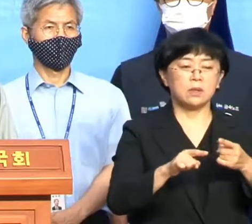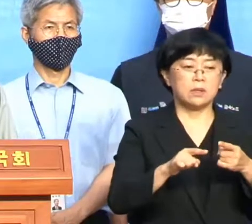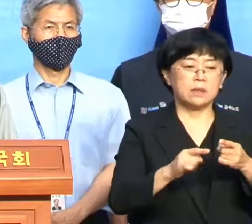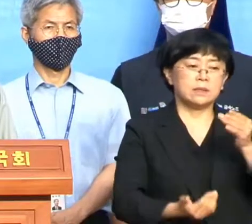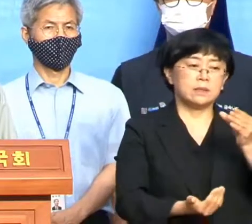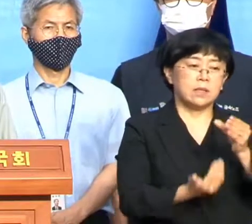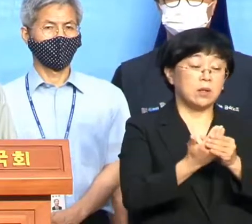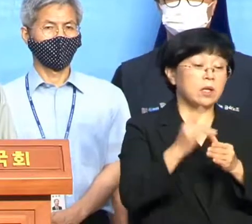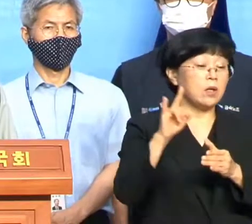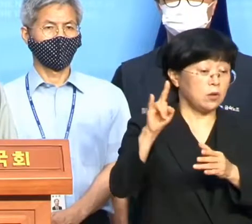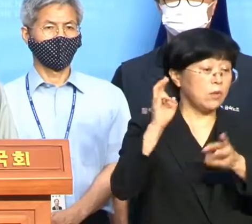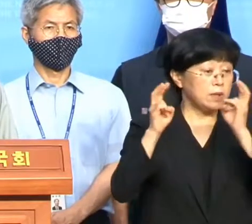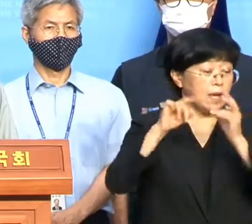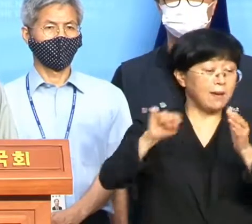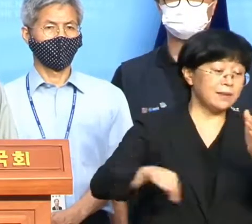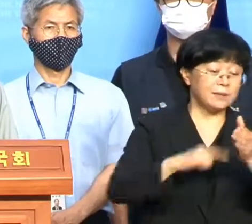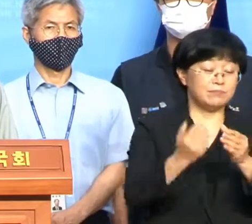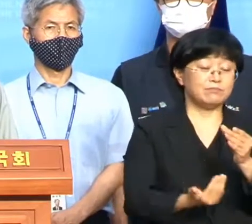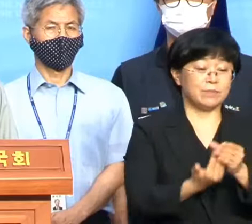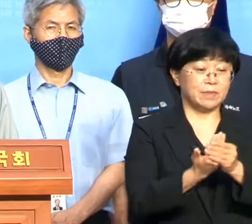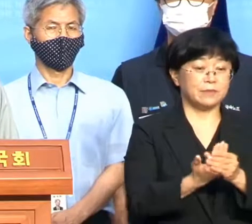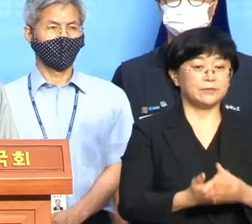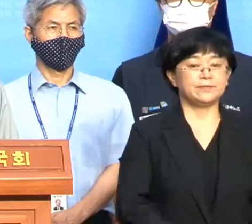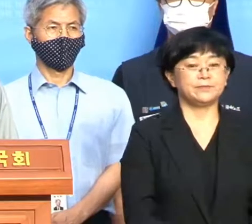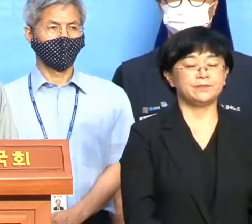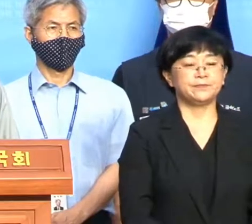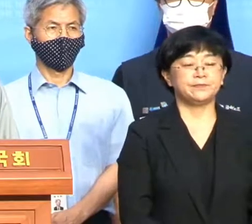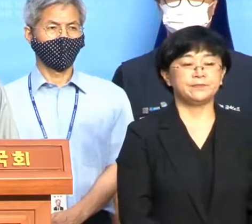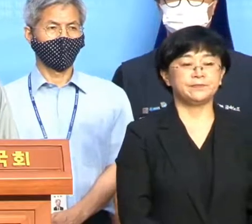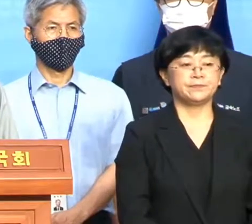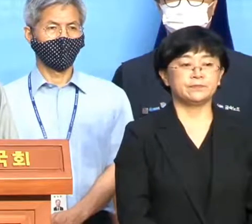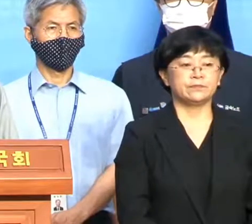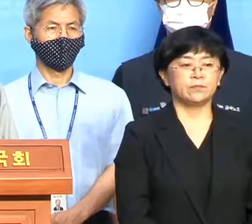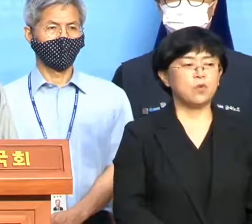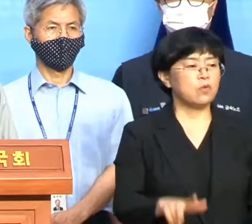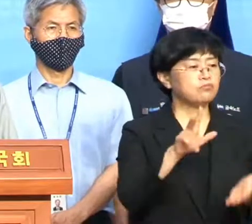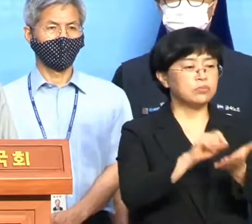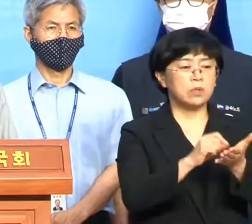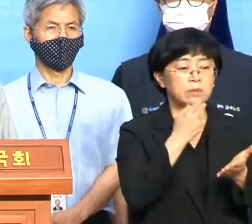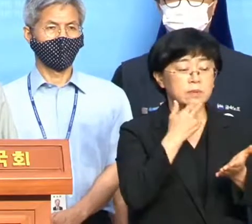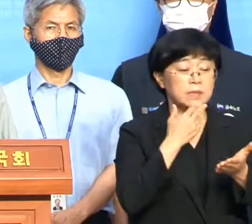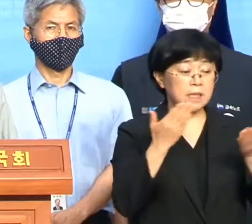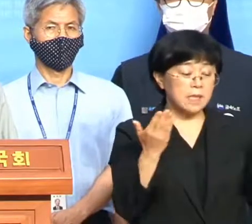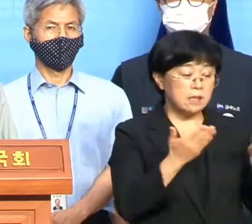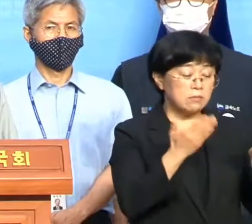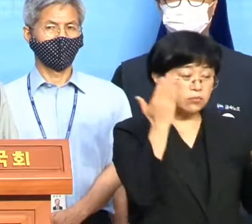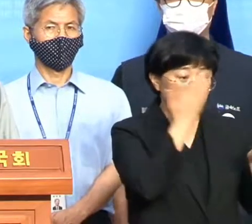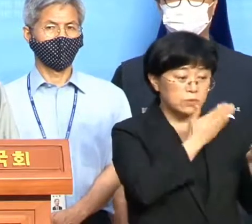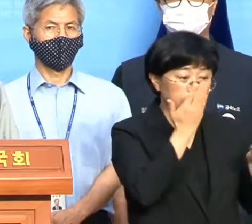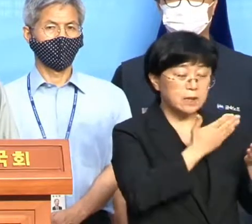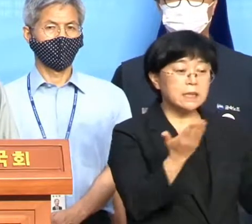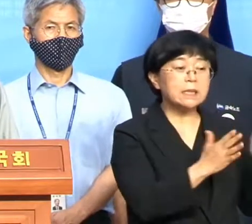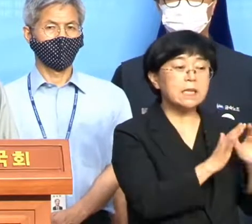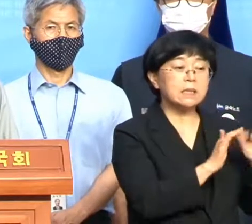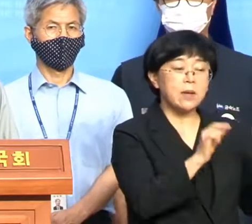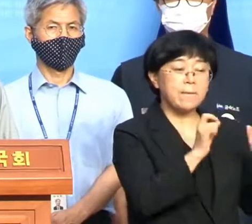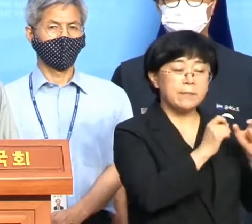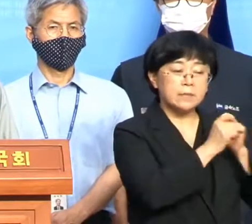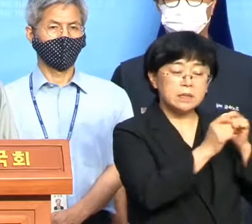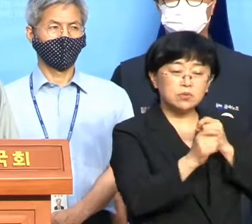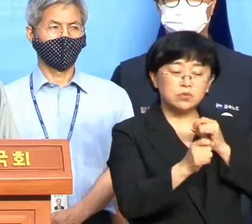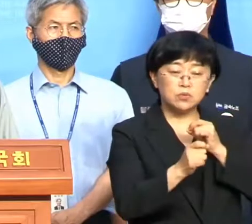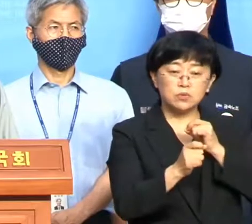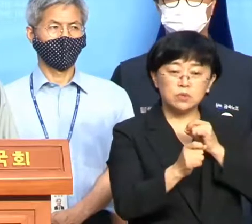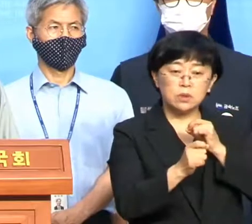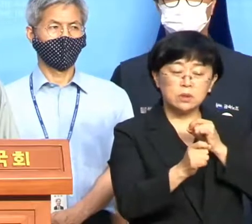일들이 현대중공업에서 벌어지고 있습니다 그리고 아부 문제 없이 일하는 현대 주곡 지주사 현대 주모